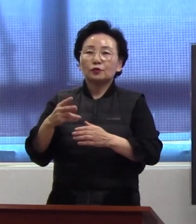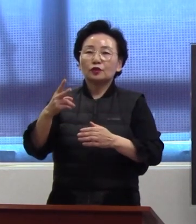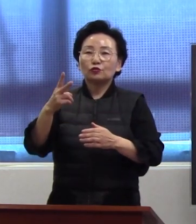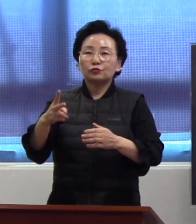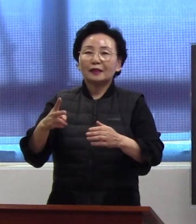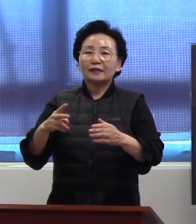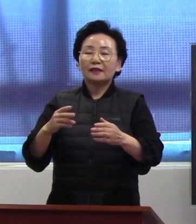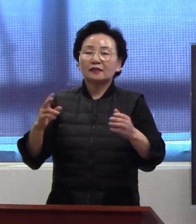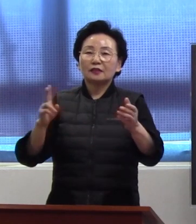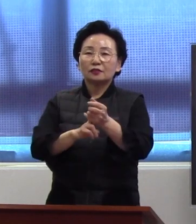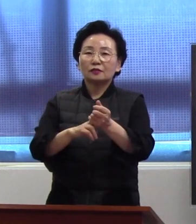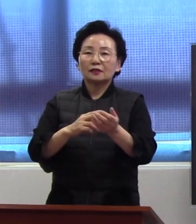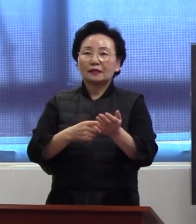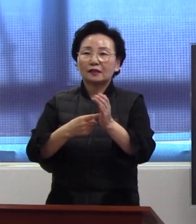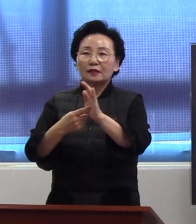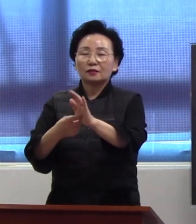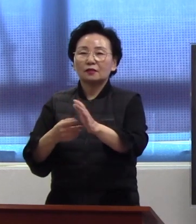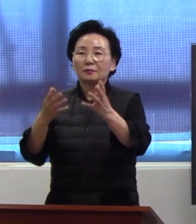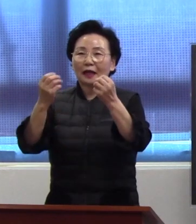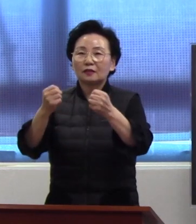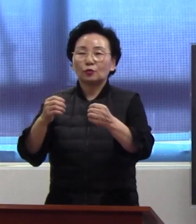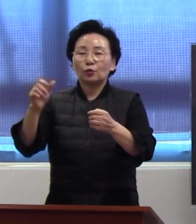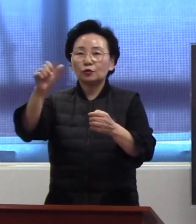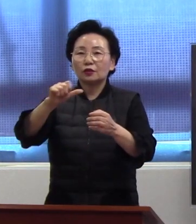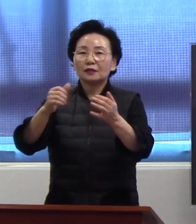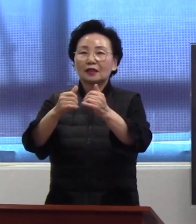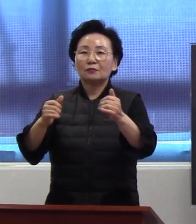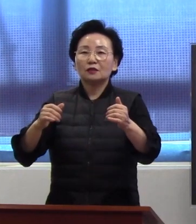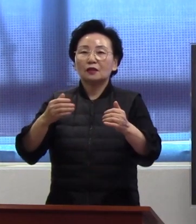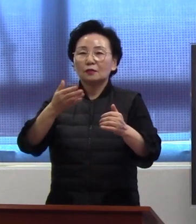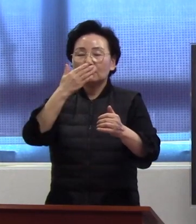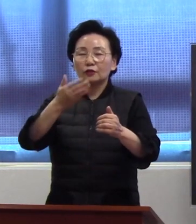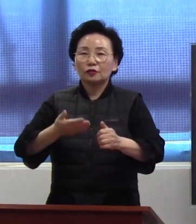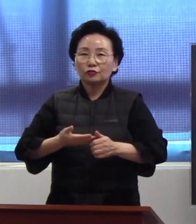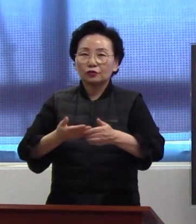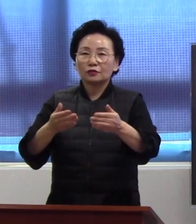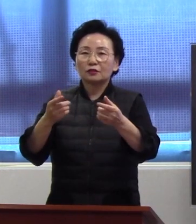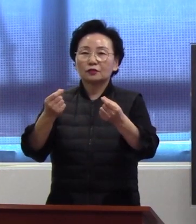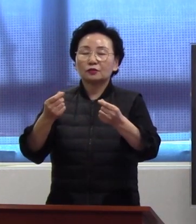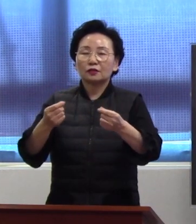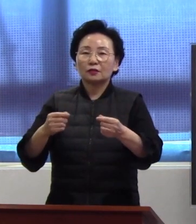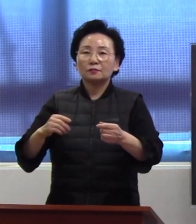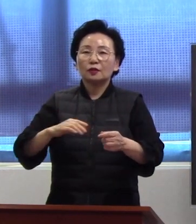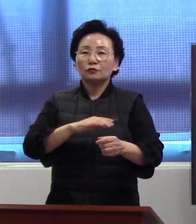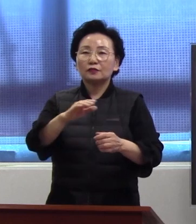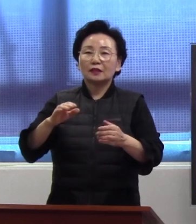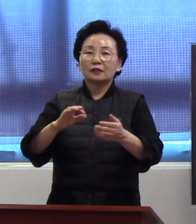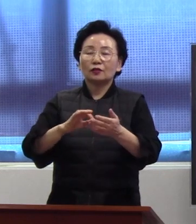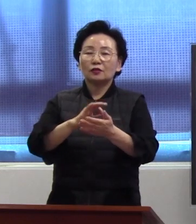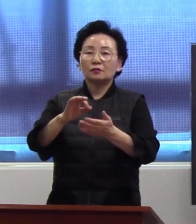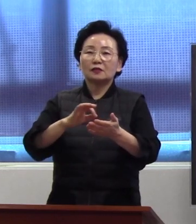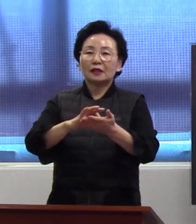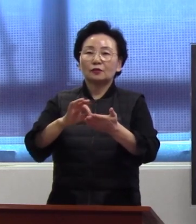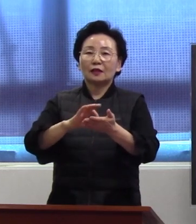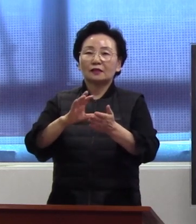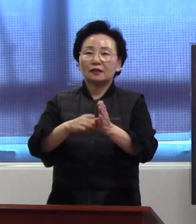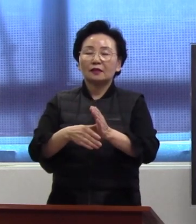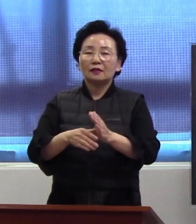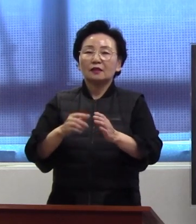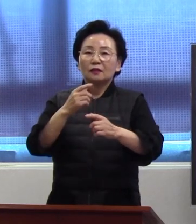물고기 2마리의 기적을 나타내서 많은 5천 사람을 먹여준 것처럼 우리가 헌금을 사용할 때